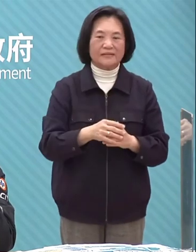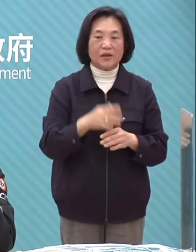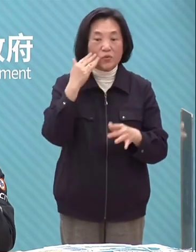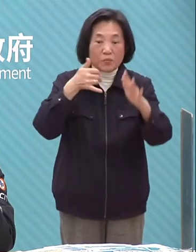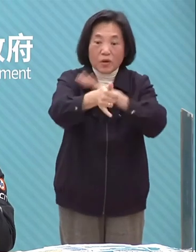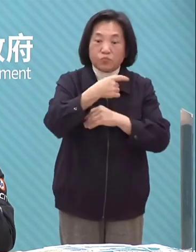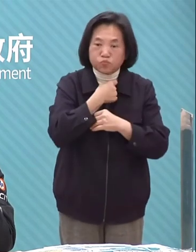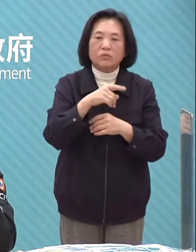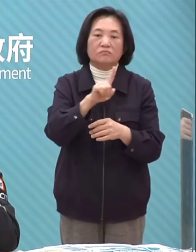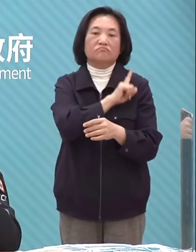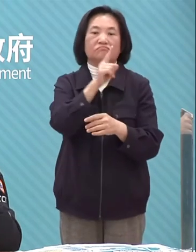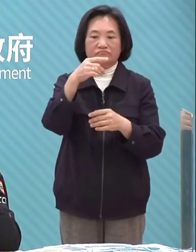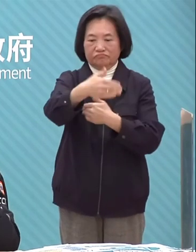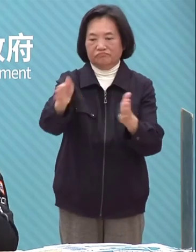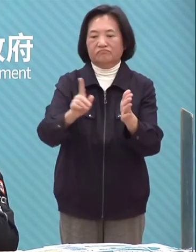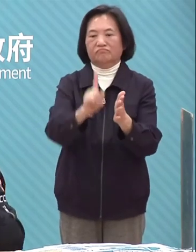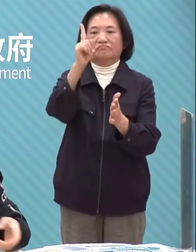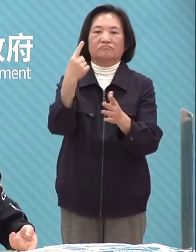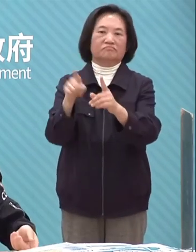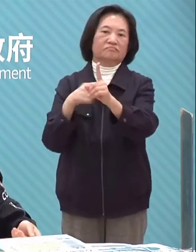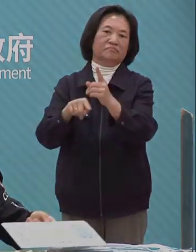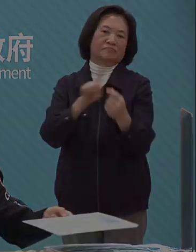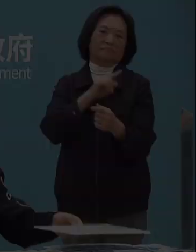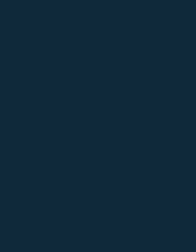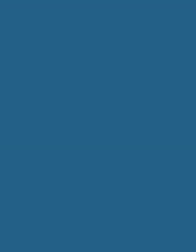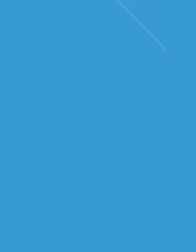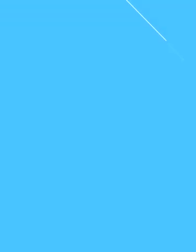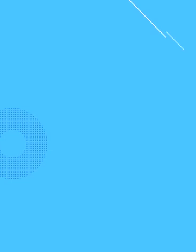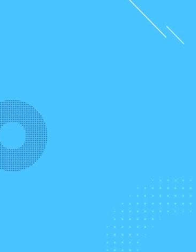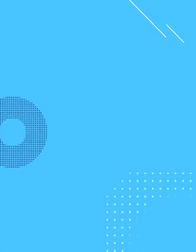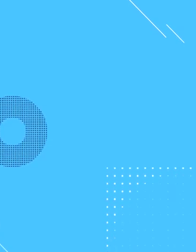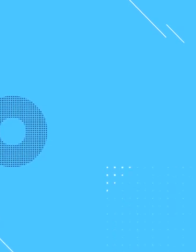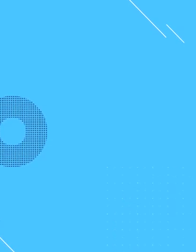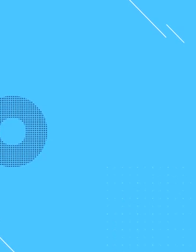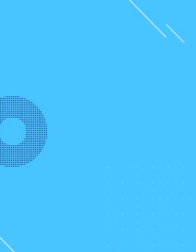你要去内用，要帮你包厢，不要制造大家的麻烦，就是这样。